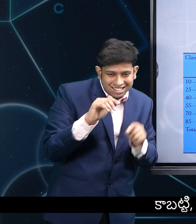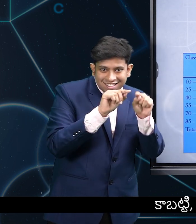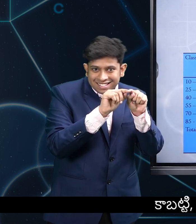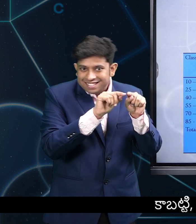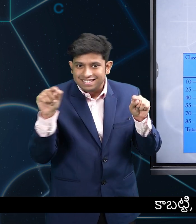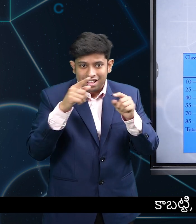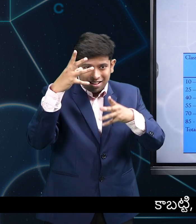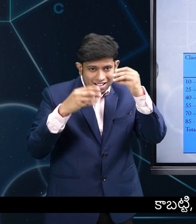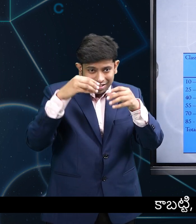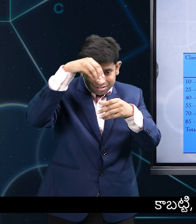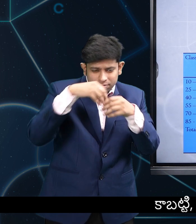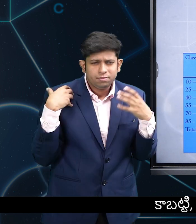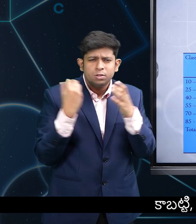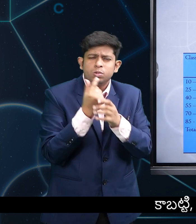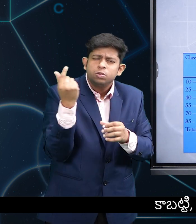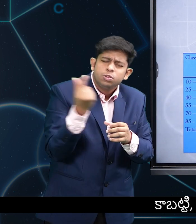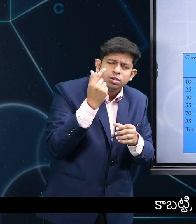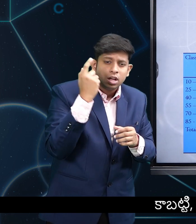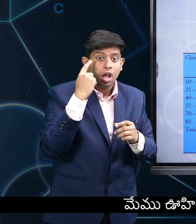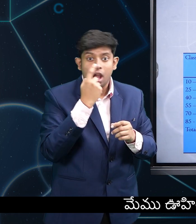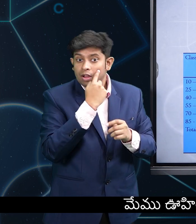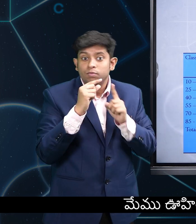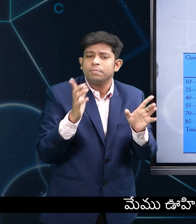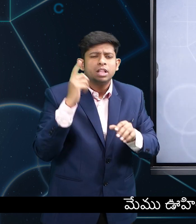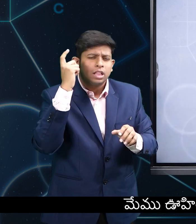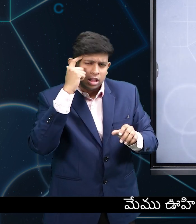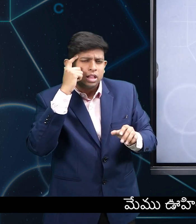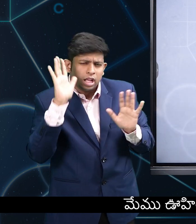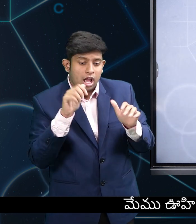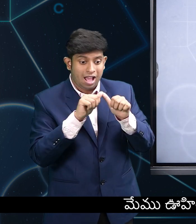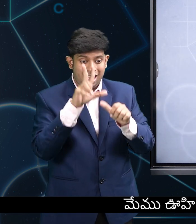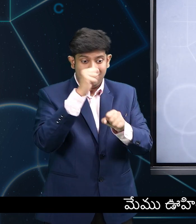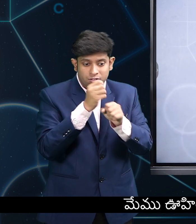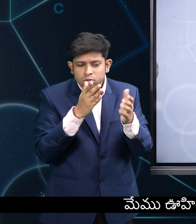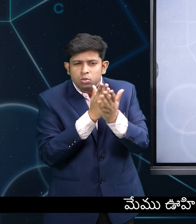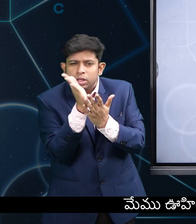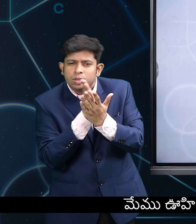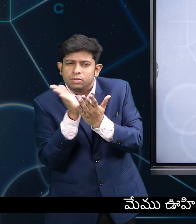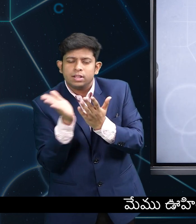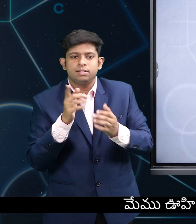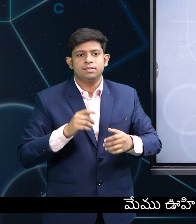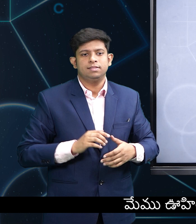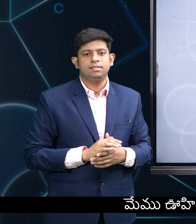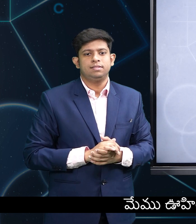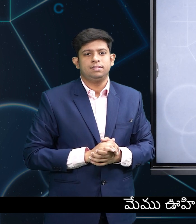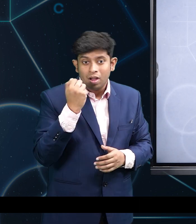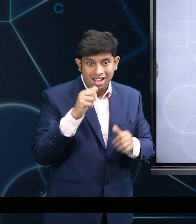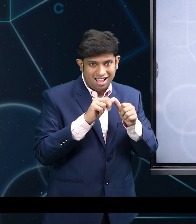సుదీర్ఘ గణనలను తగ్గించడానికి మేము ఊహించిన సగటు పద్ధతిని ఉపయోగిస్తాము. ఊహించిన